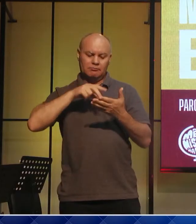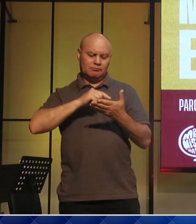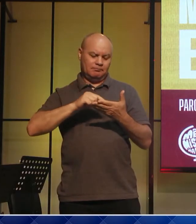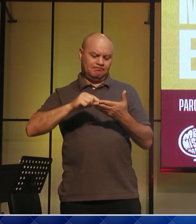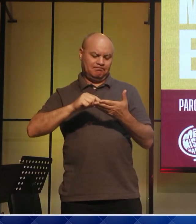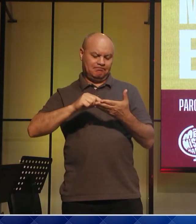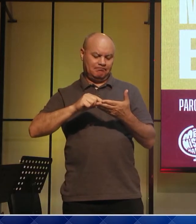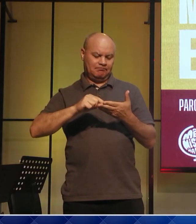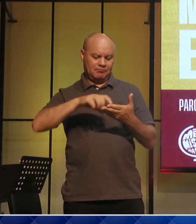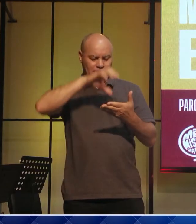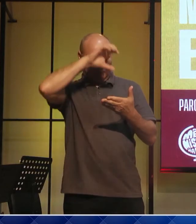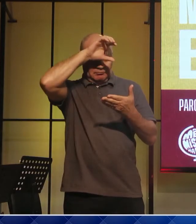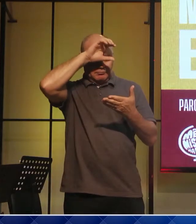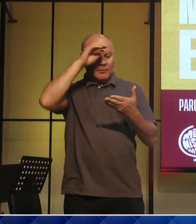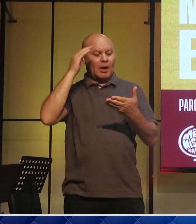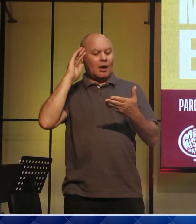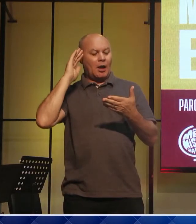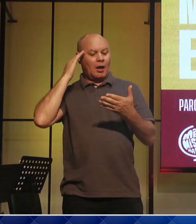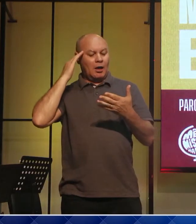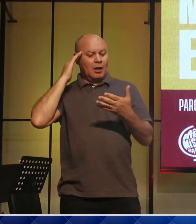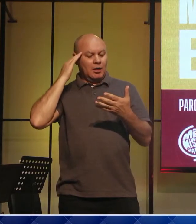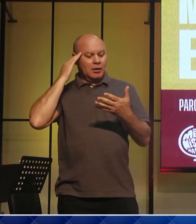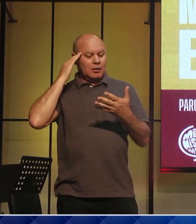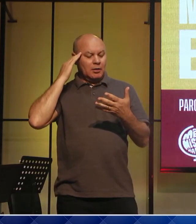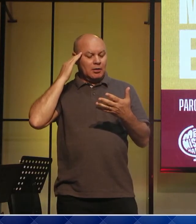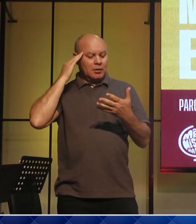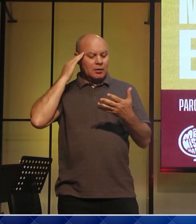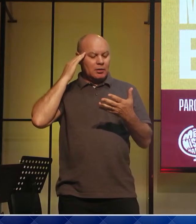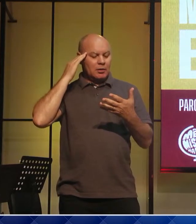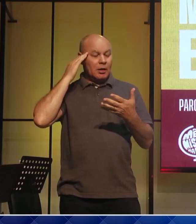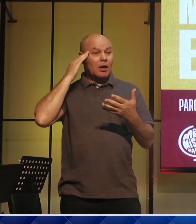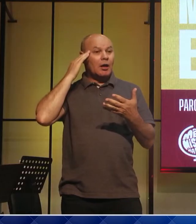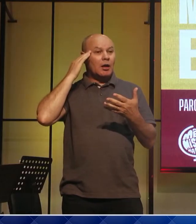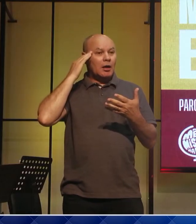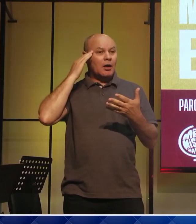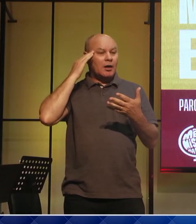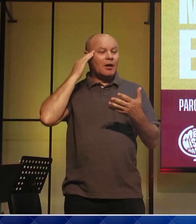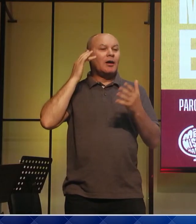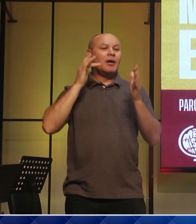Bíblia, que Jesus é o meu fiador.